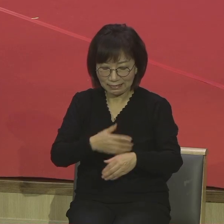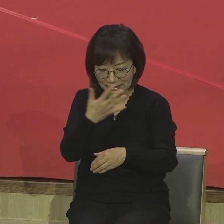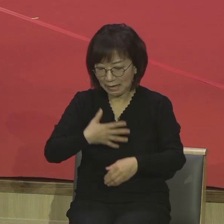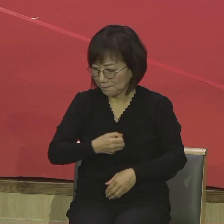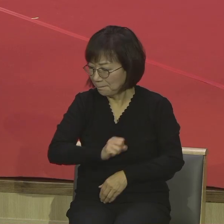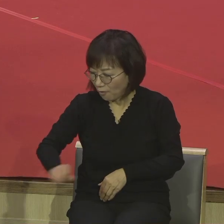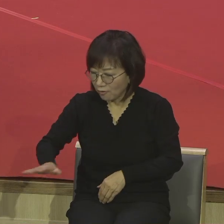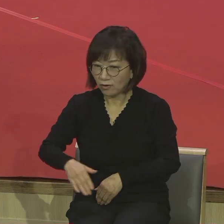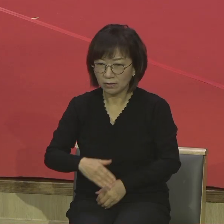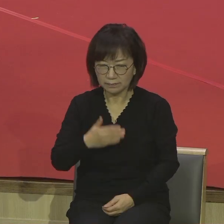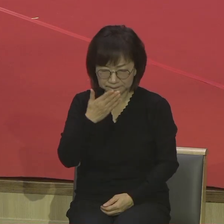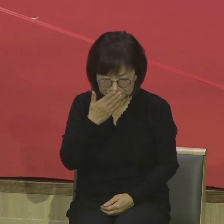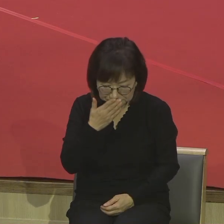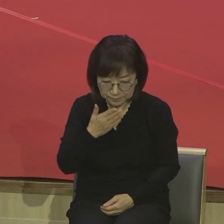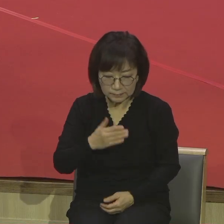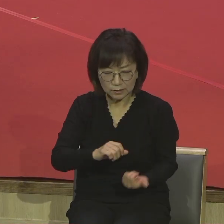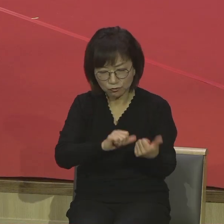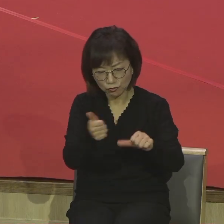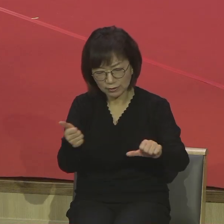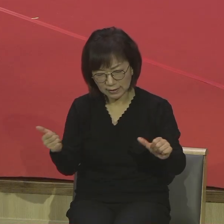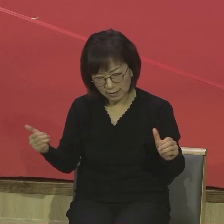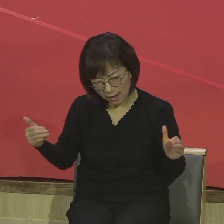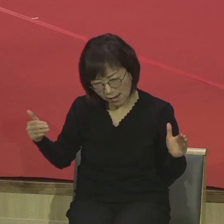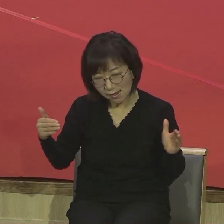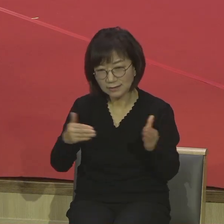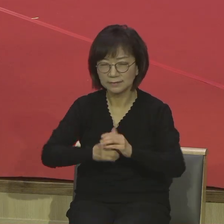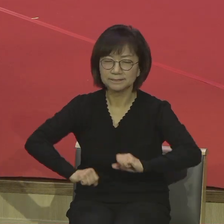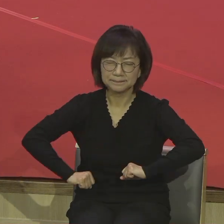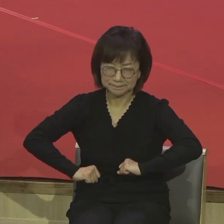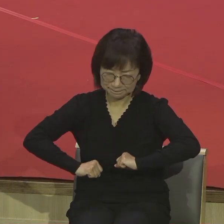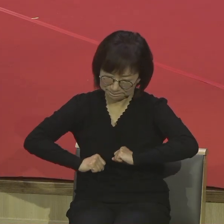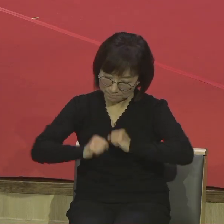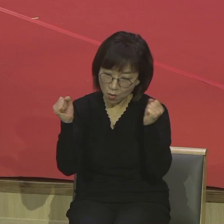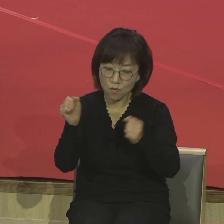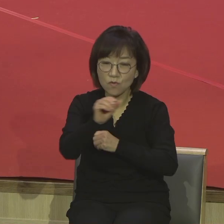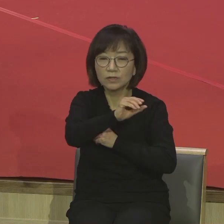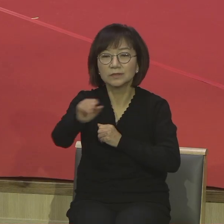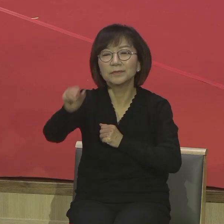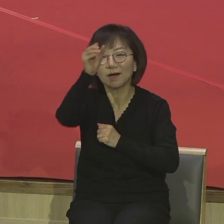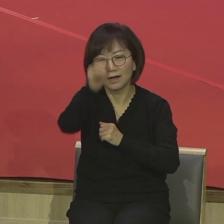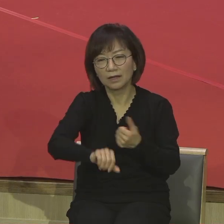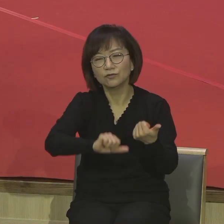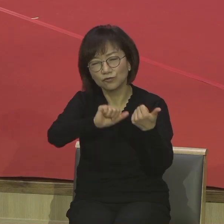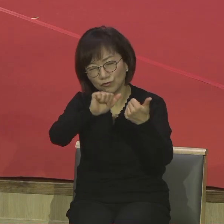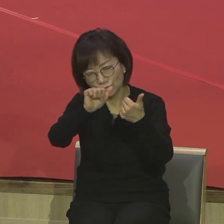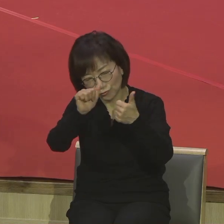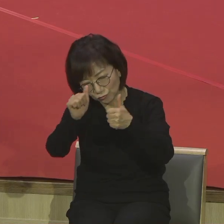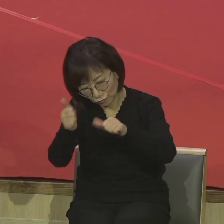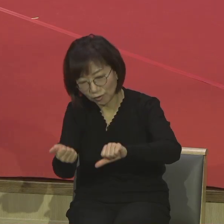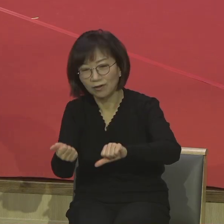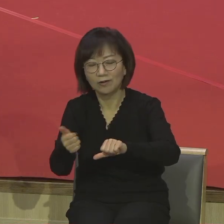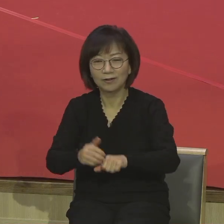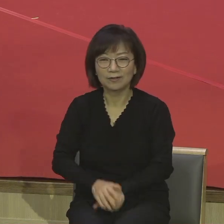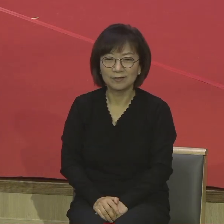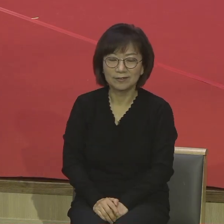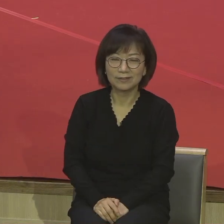나타나사 자기를 낮추시고 죽기까지 복종하셨으니 곧 십자가에 죽으심이라.